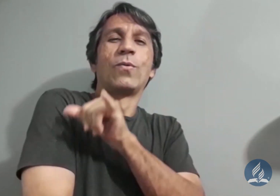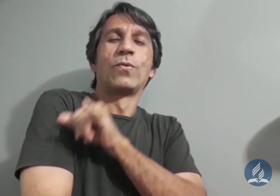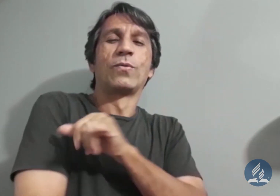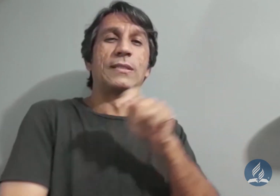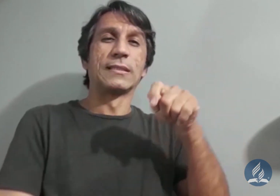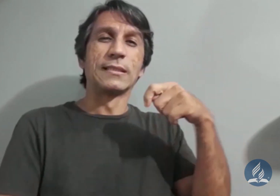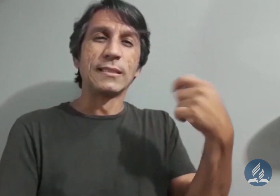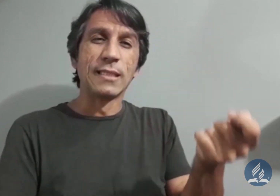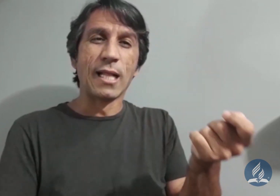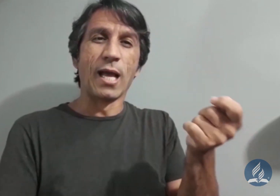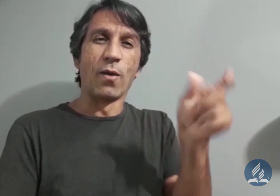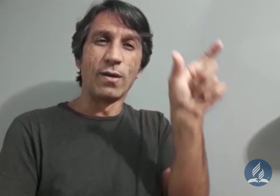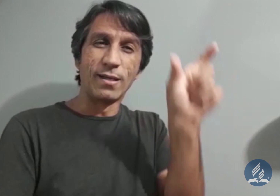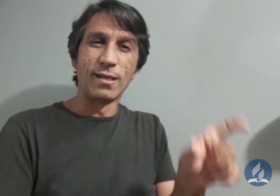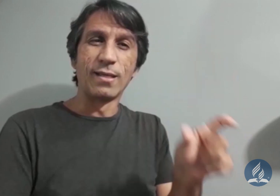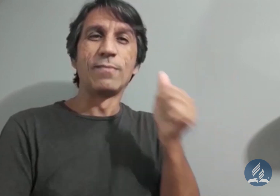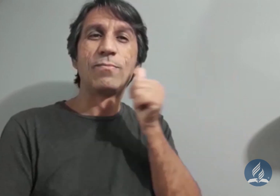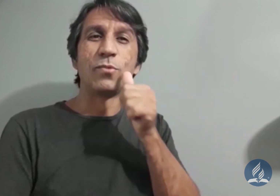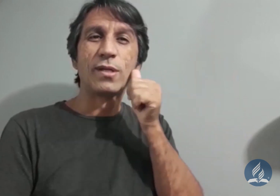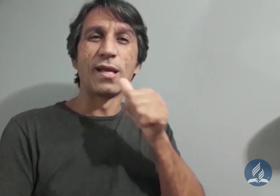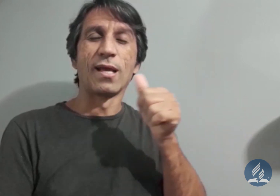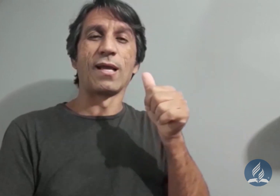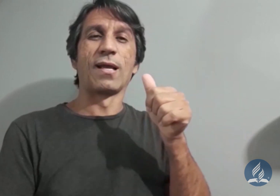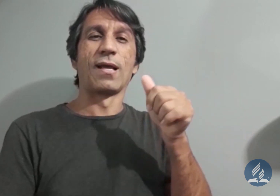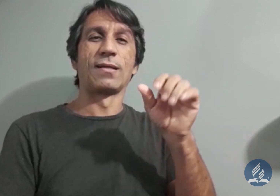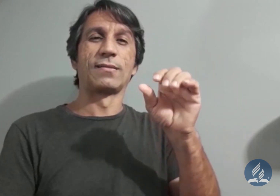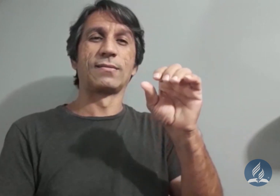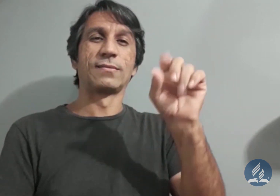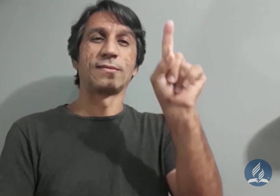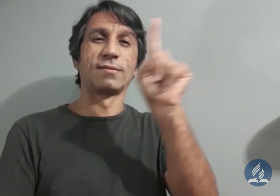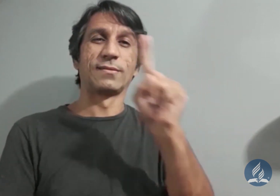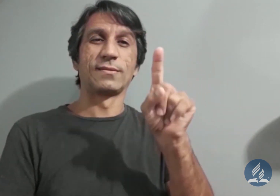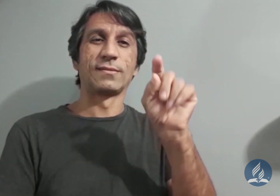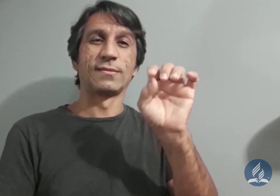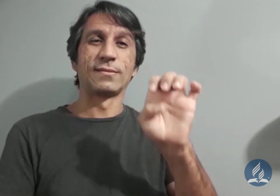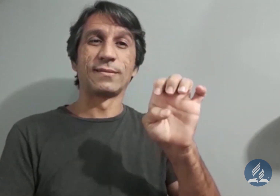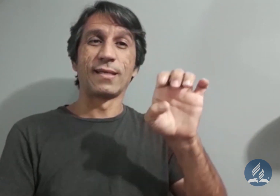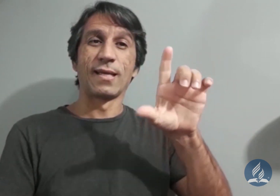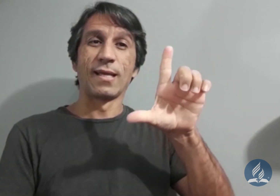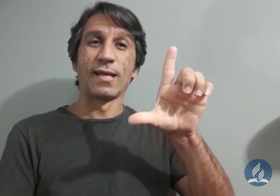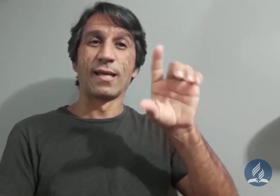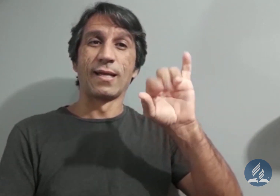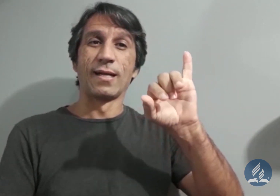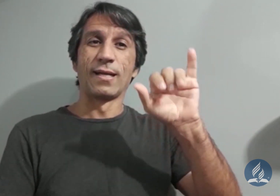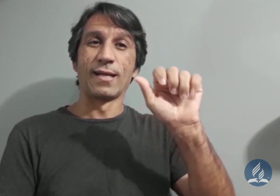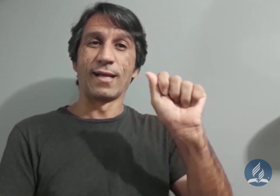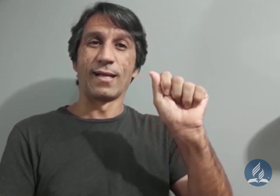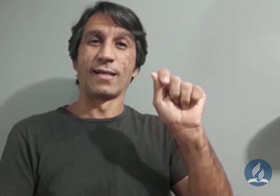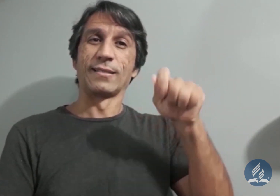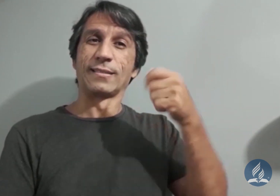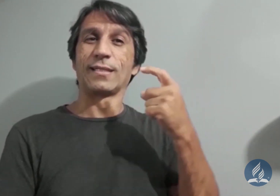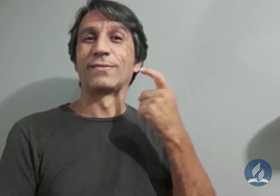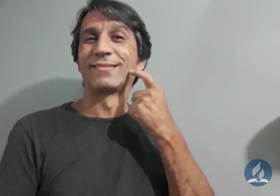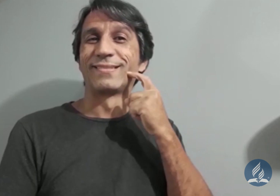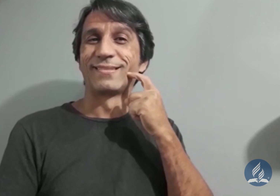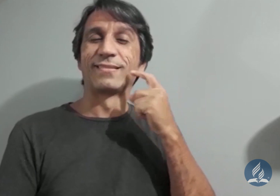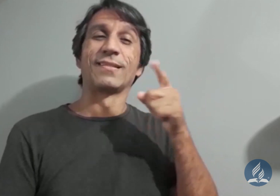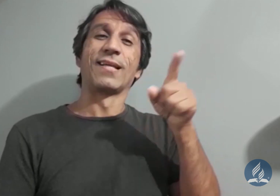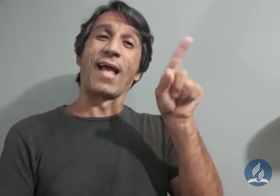Eu também sou muito grato àquela pessoa que mora no Rio, é uma mulher chamada Zélia, o sinal é